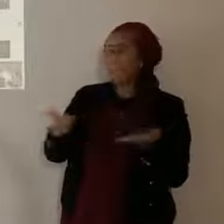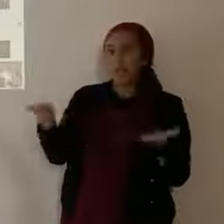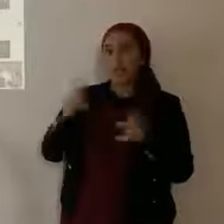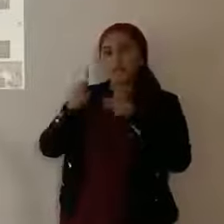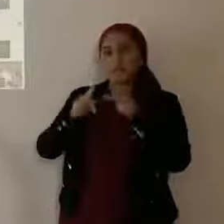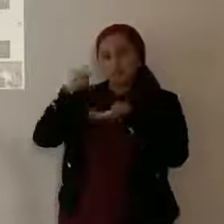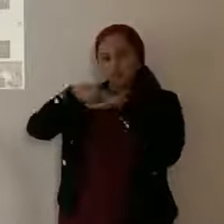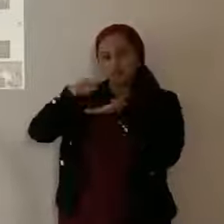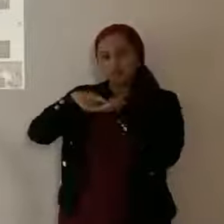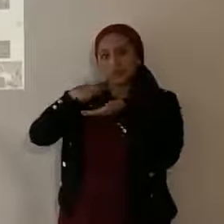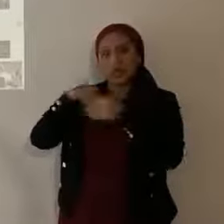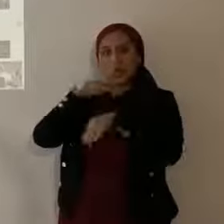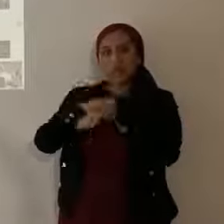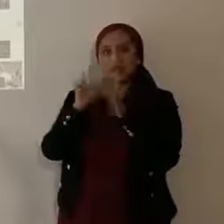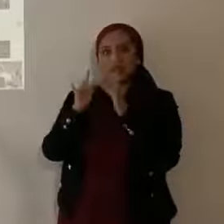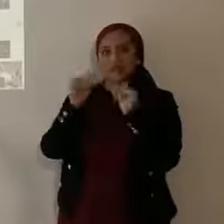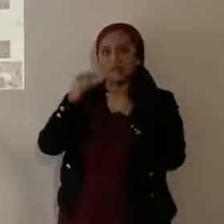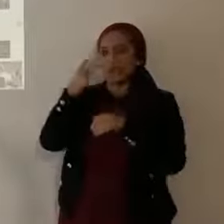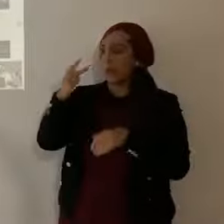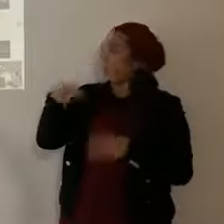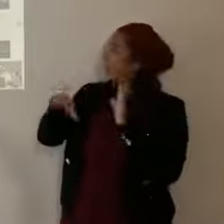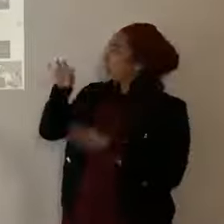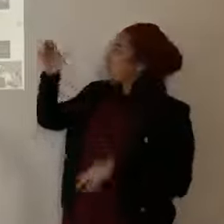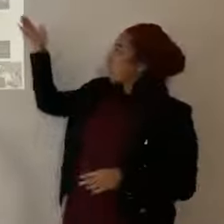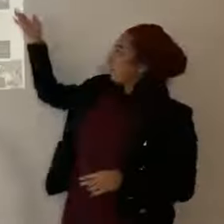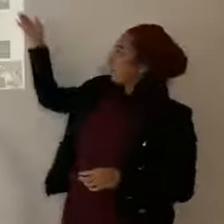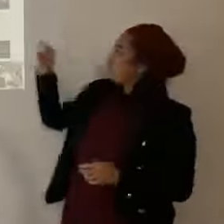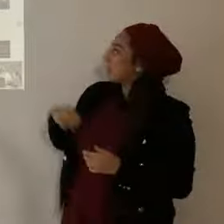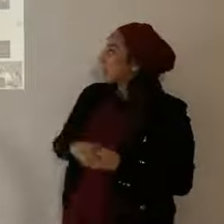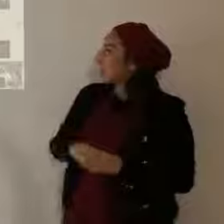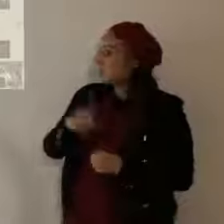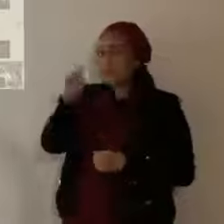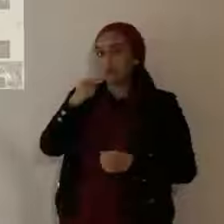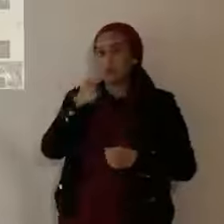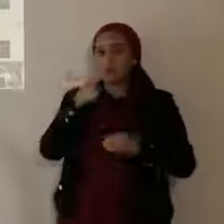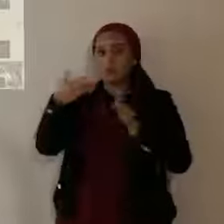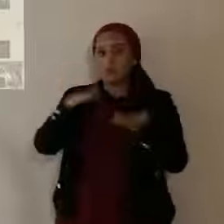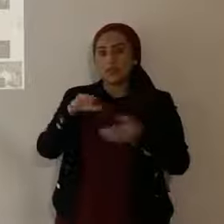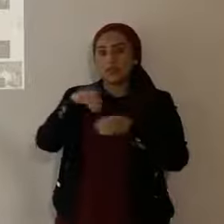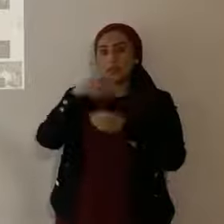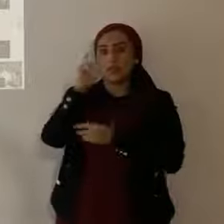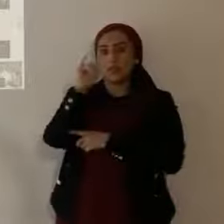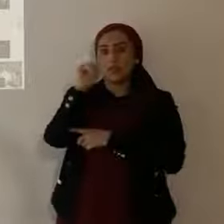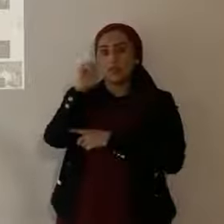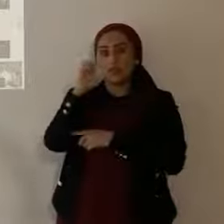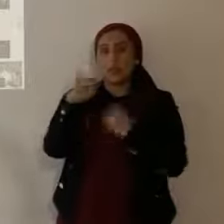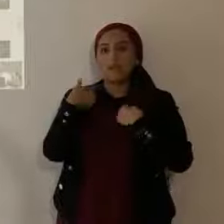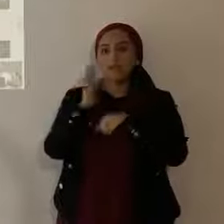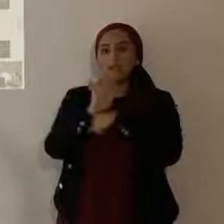festival, arriba, donde dice Muerte en el Nilo, es una película, eso es lo que ha buscado la gente en el